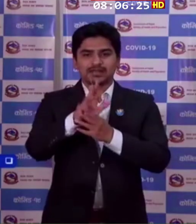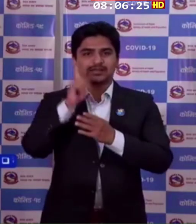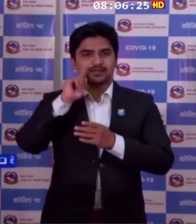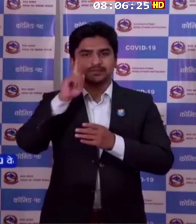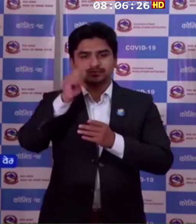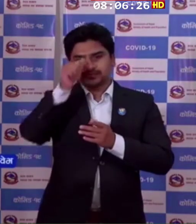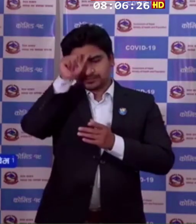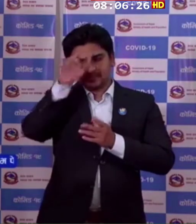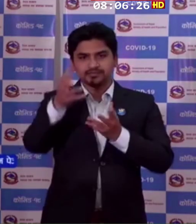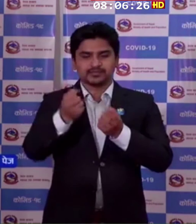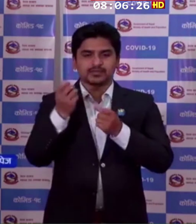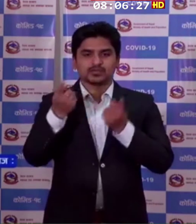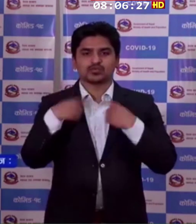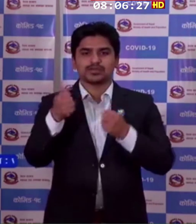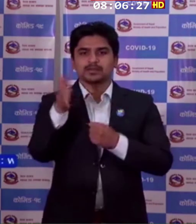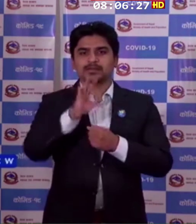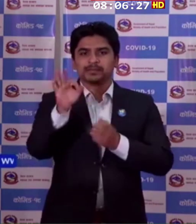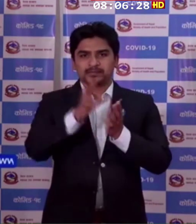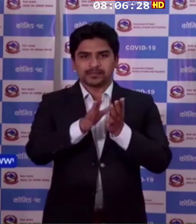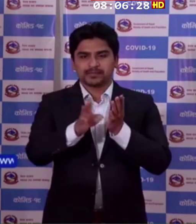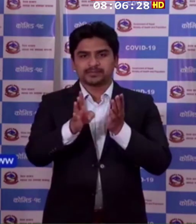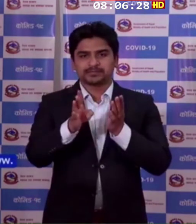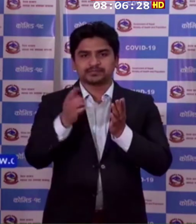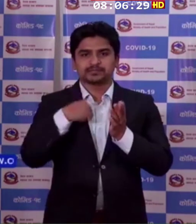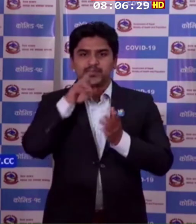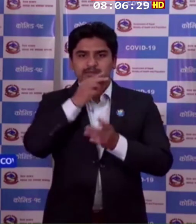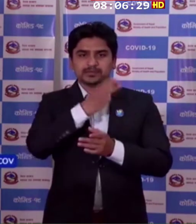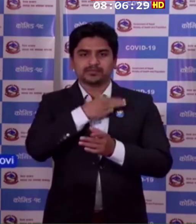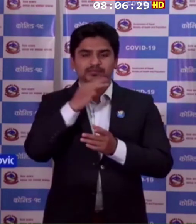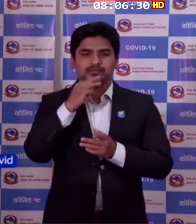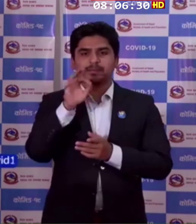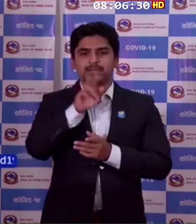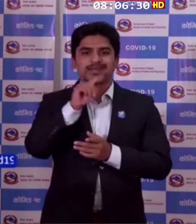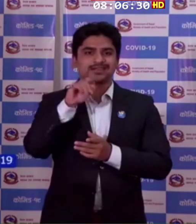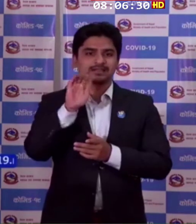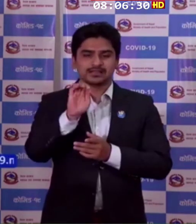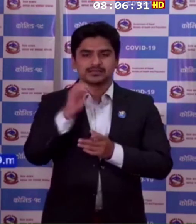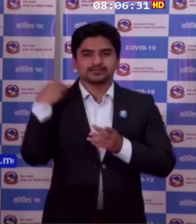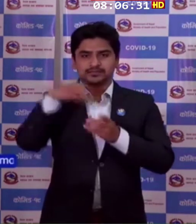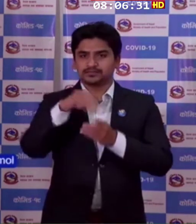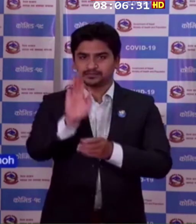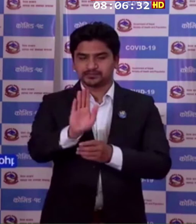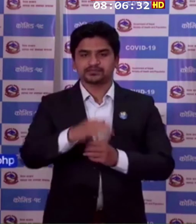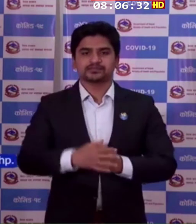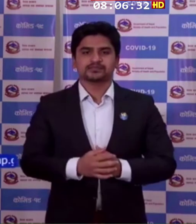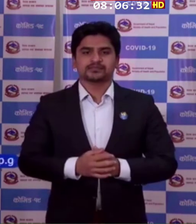यकिन भइ नसकेको मन्त्रालयका प्रवक्ता डाक्टर विकास देवकोटाले जानकारी दिएका छन्।